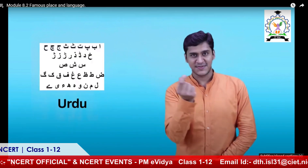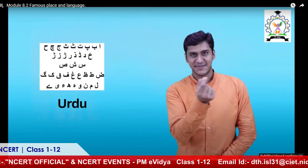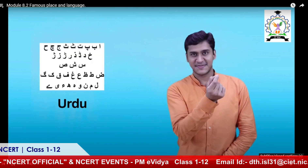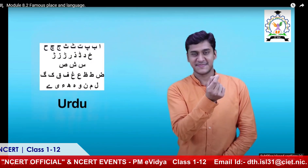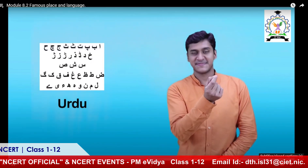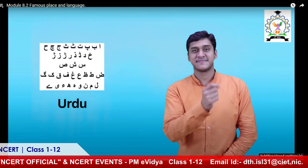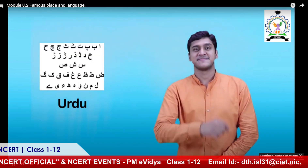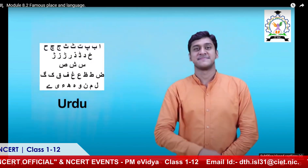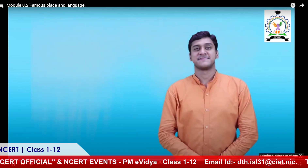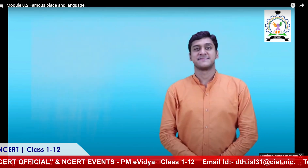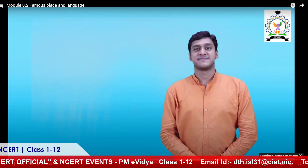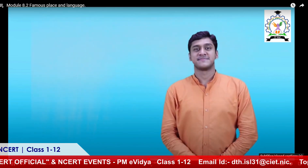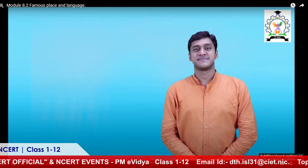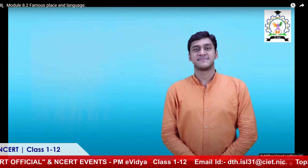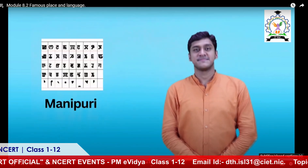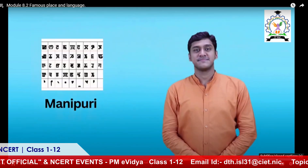उर्दू,